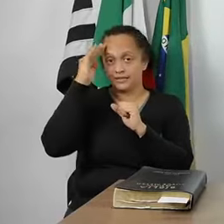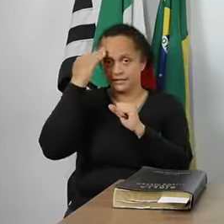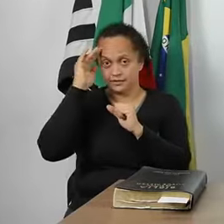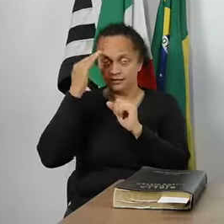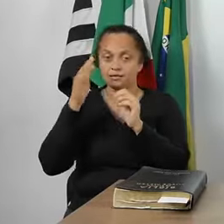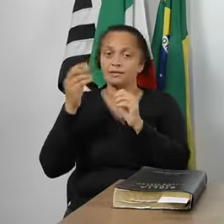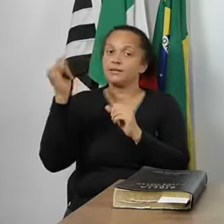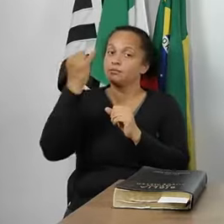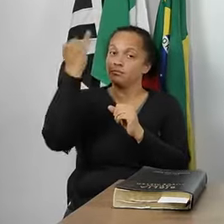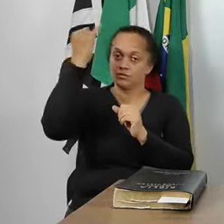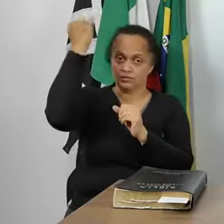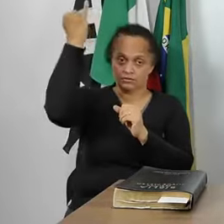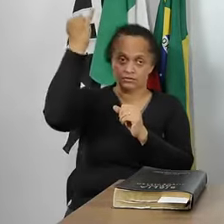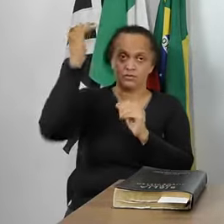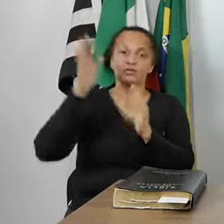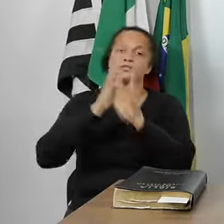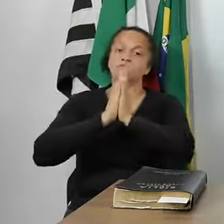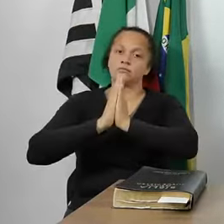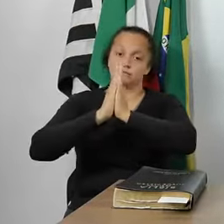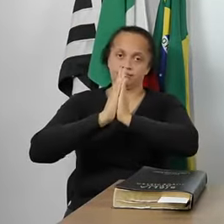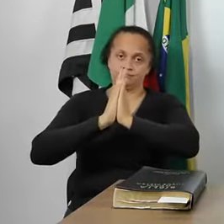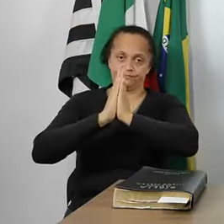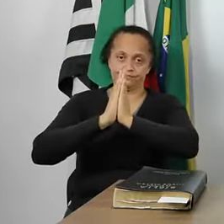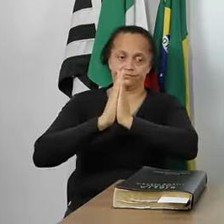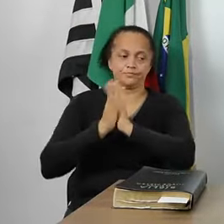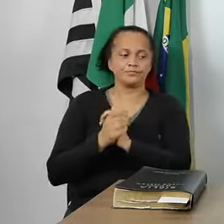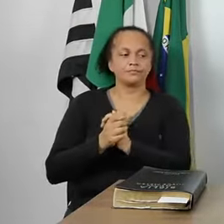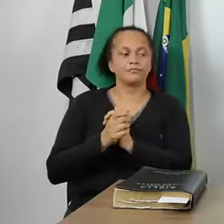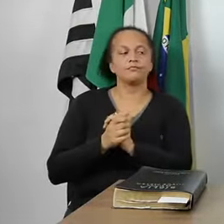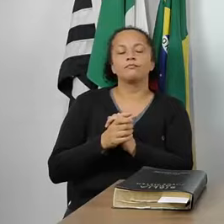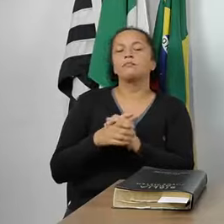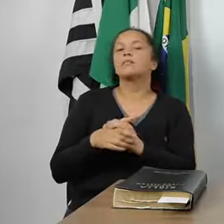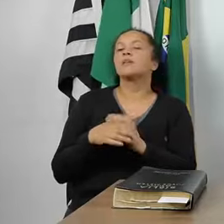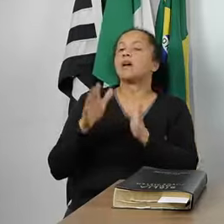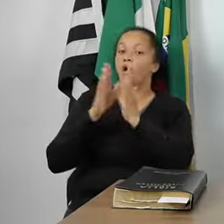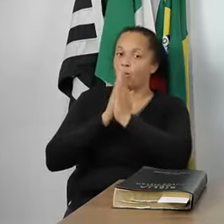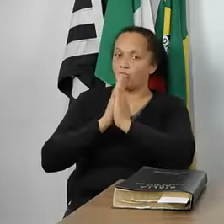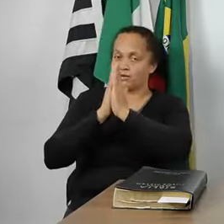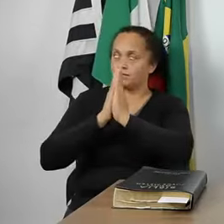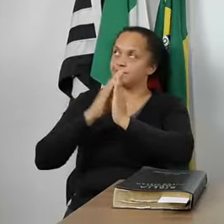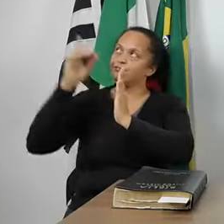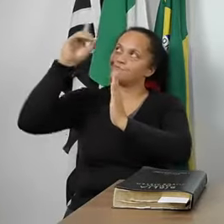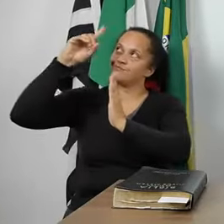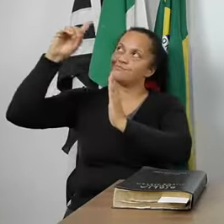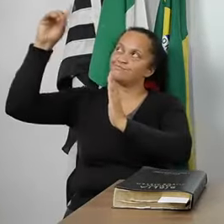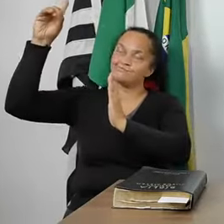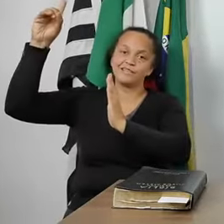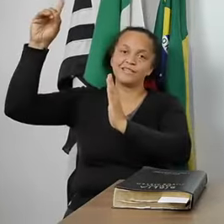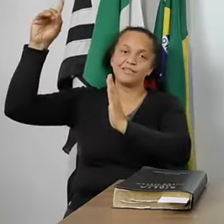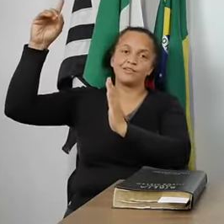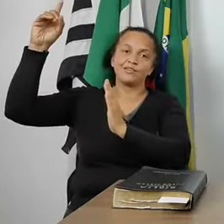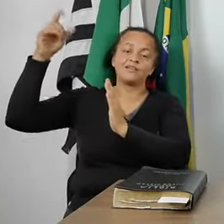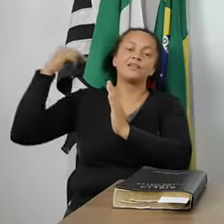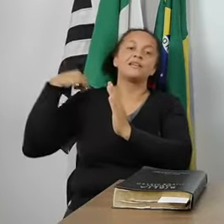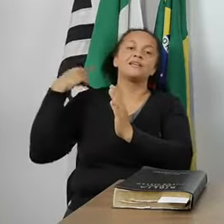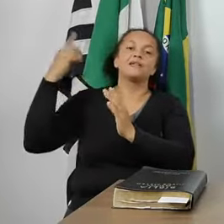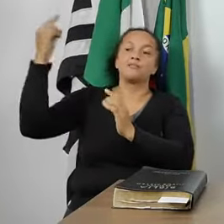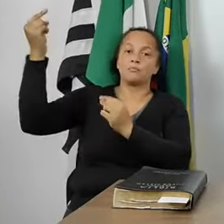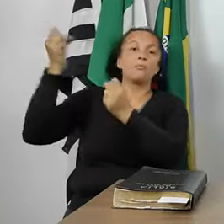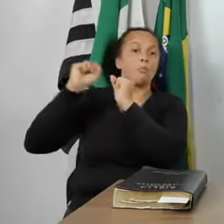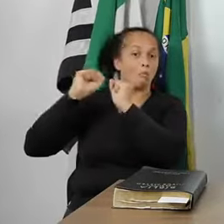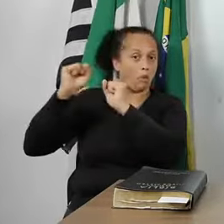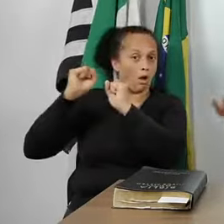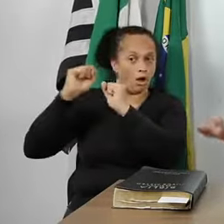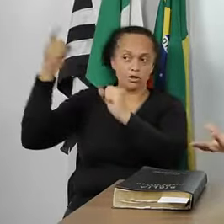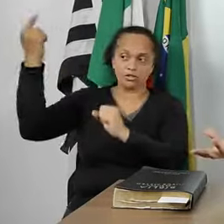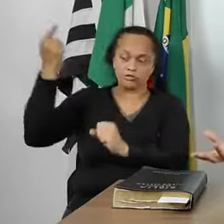A oração dá a Deus acesso à nossa vida, às nossas circunstâncias